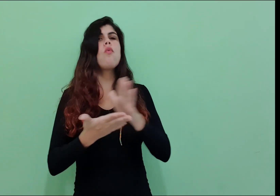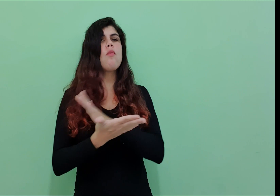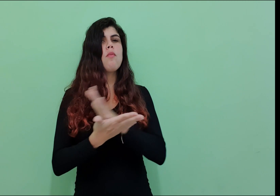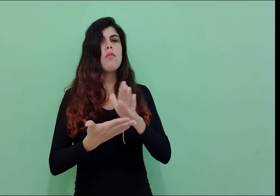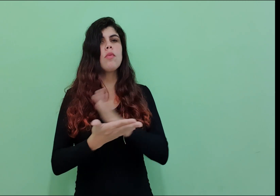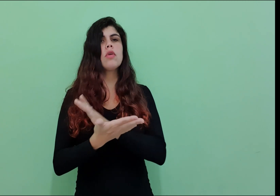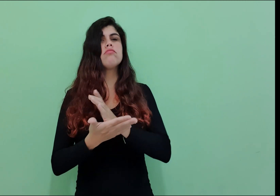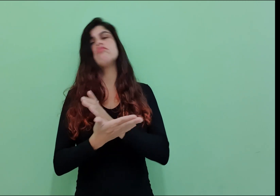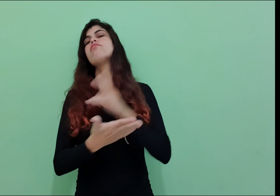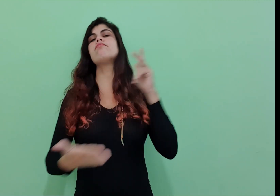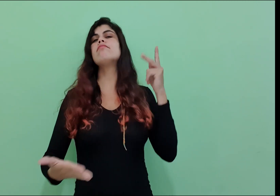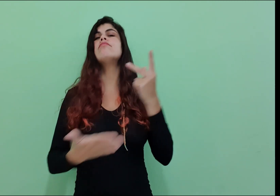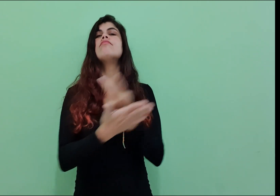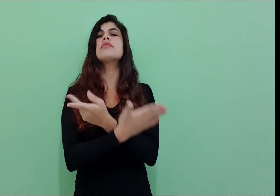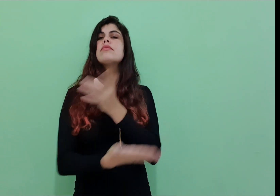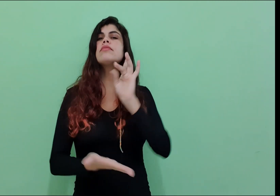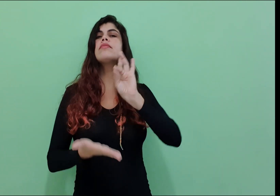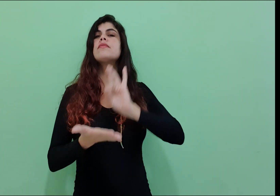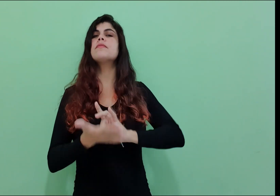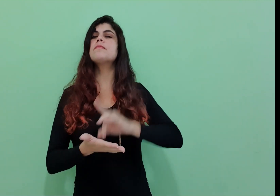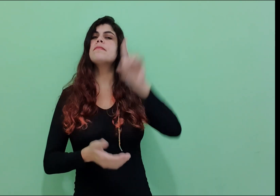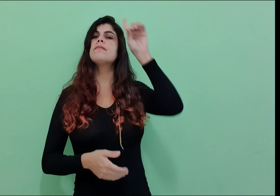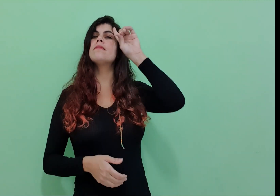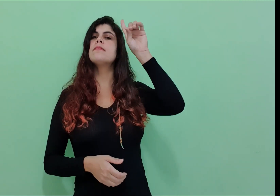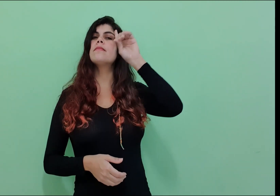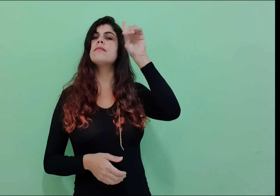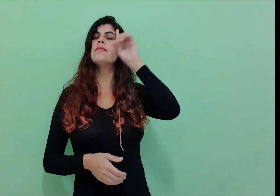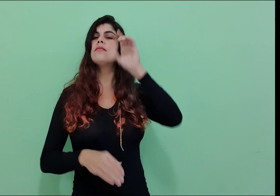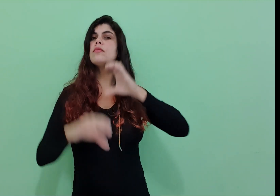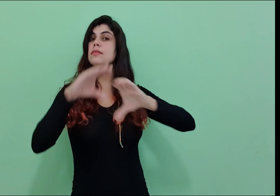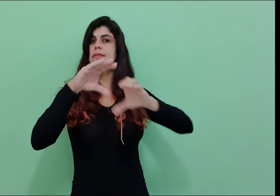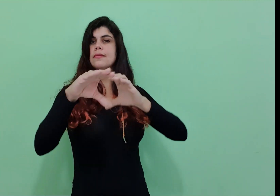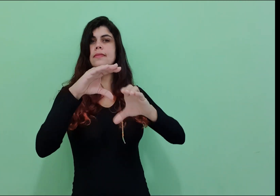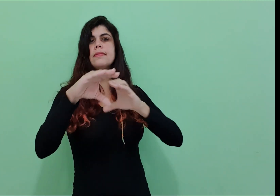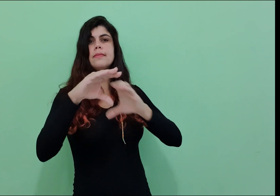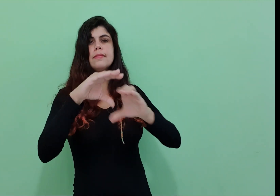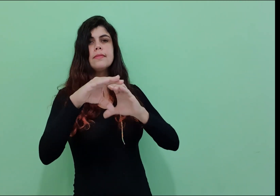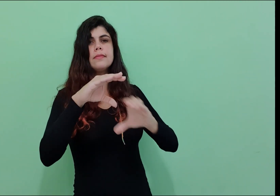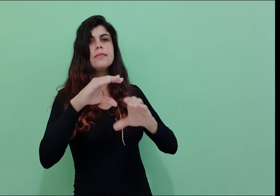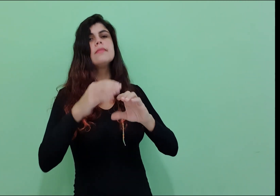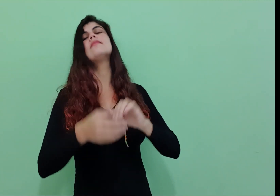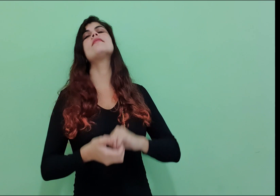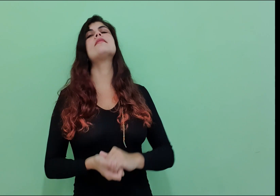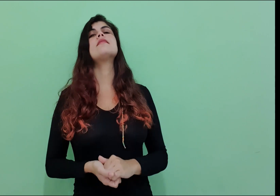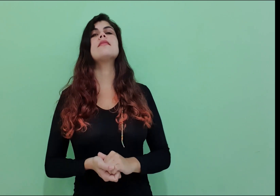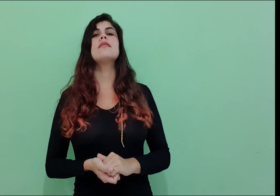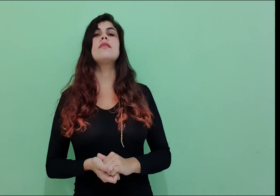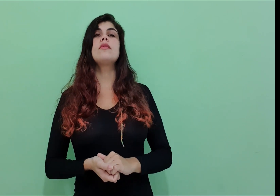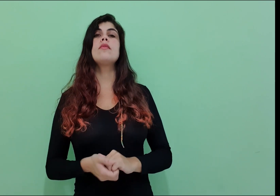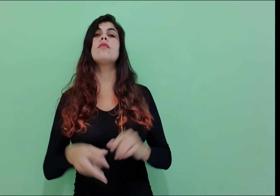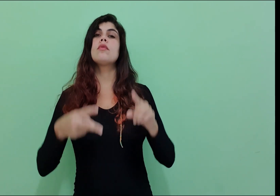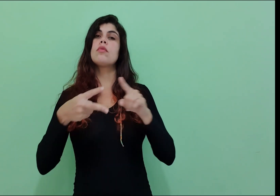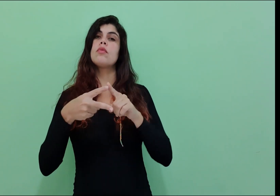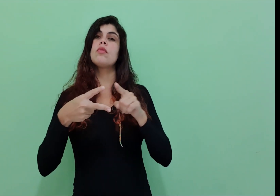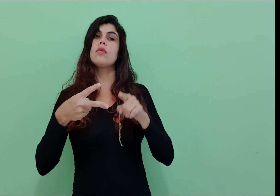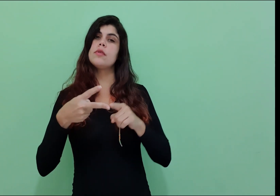Ele explica acontecimentos do dia a dia para facilitar a comunicação. Por